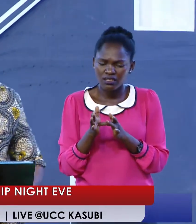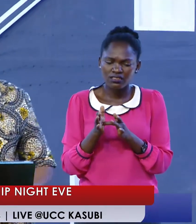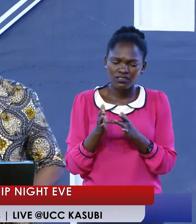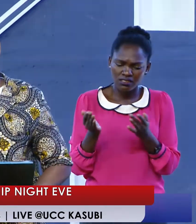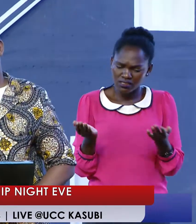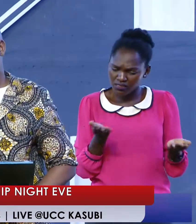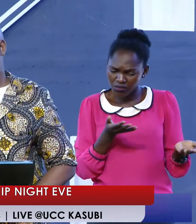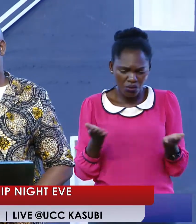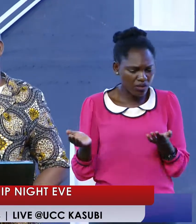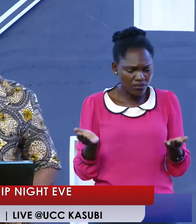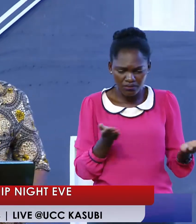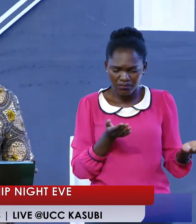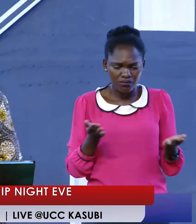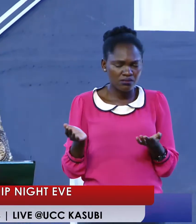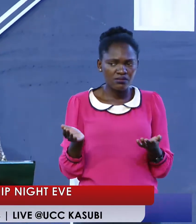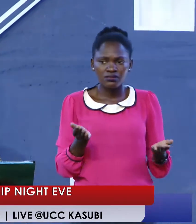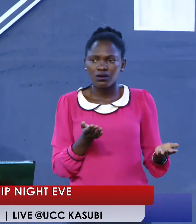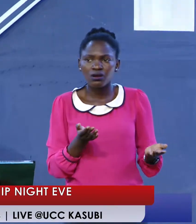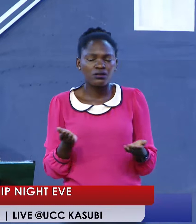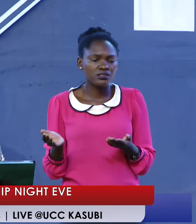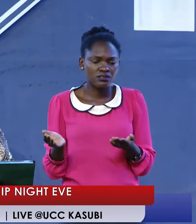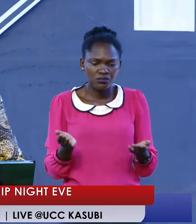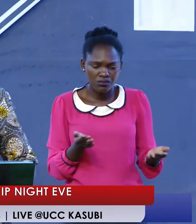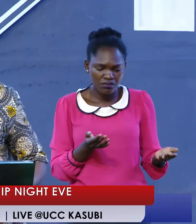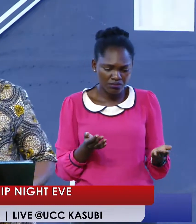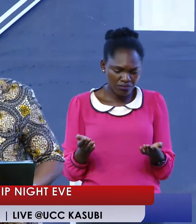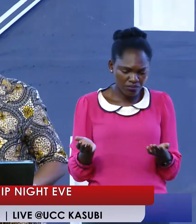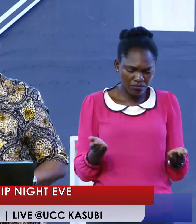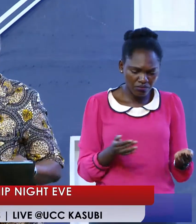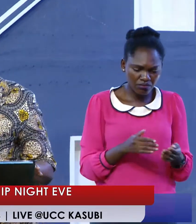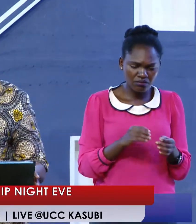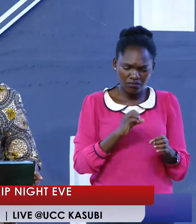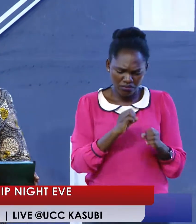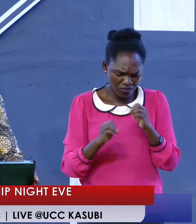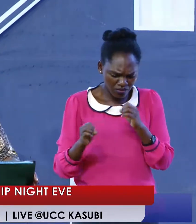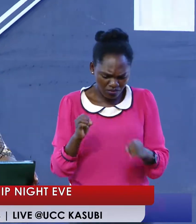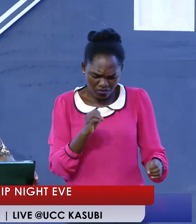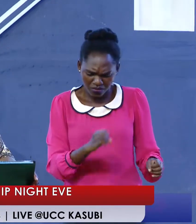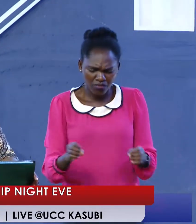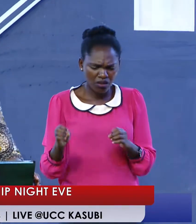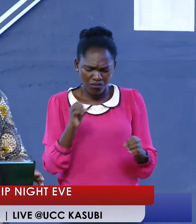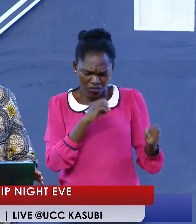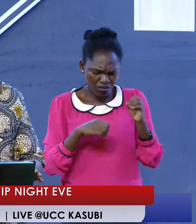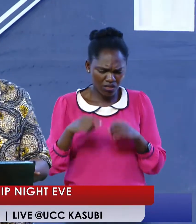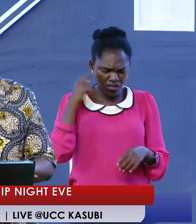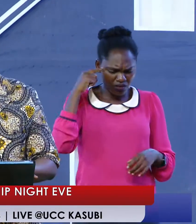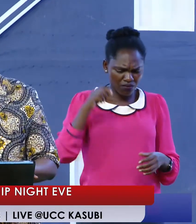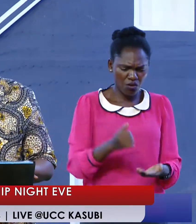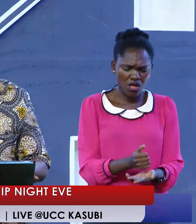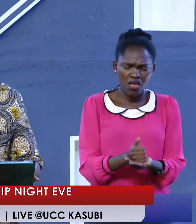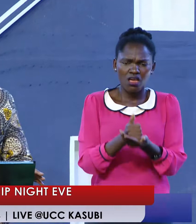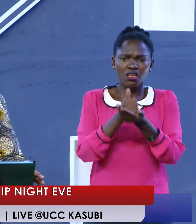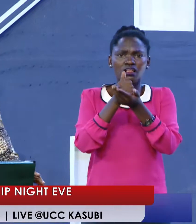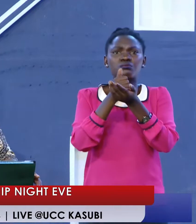Oliwa Yesu Oliwa Nonya muyambi